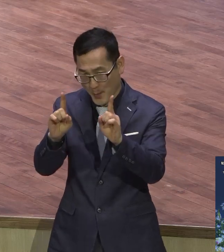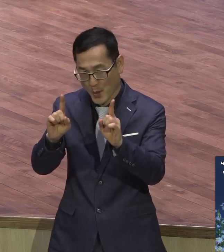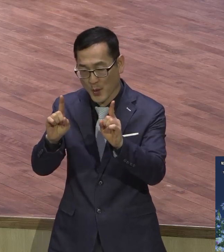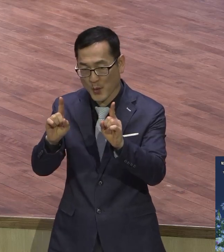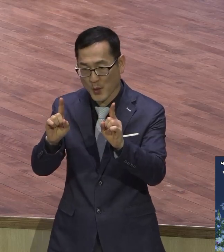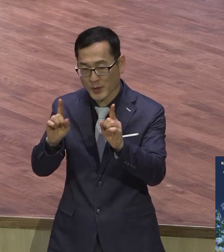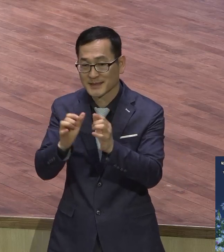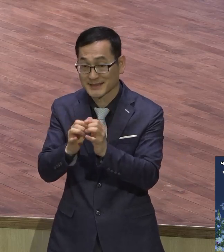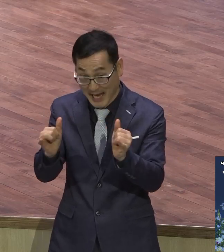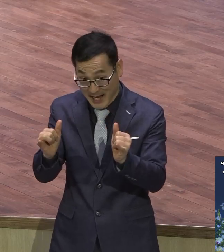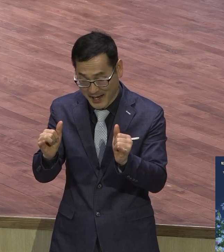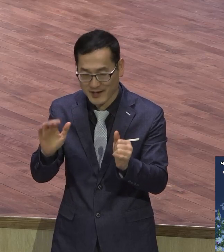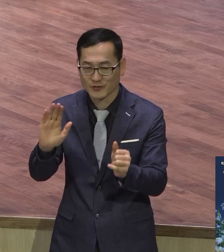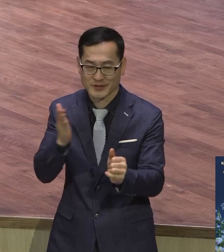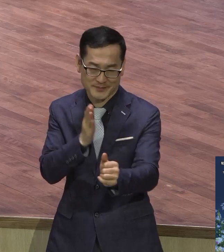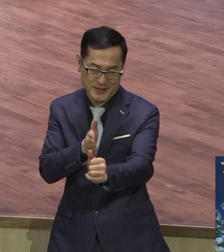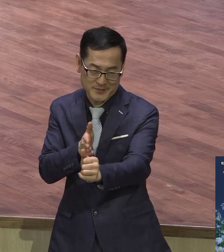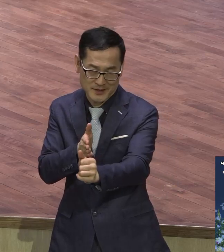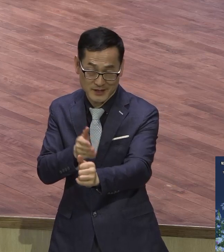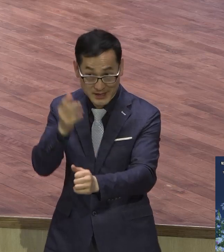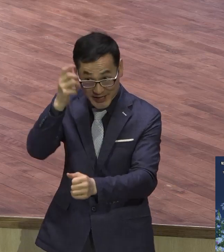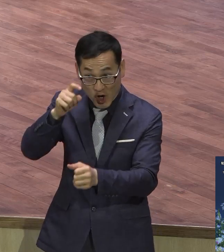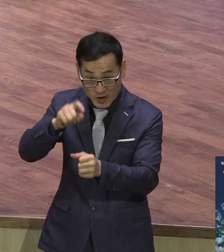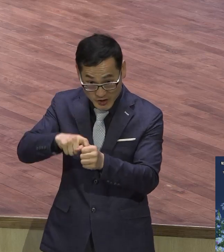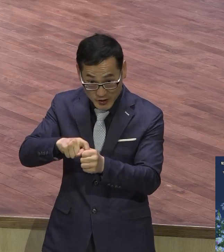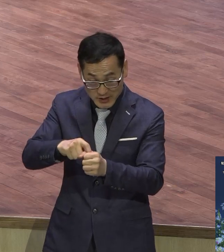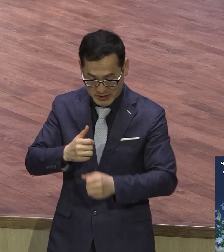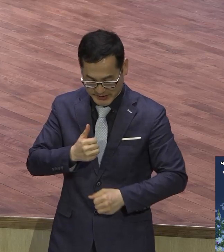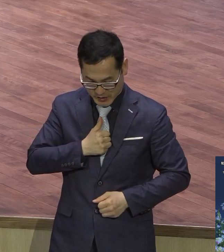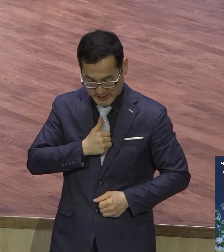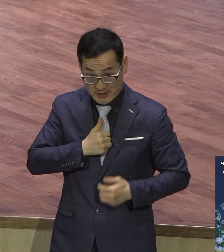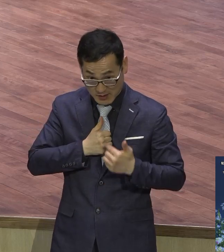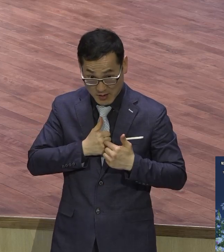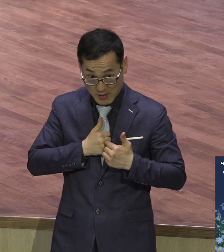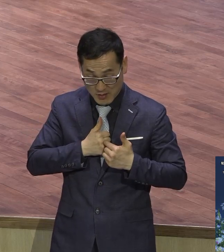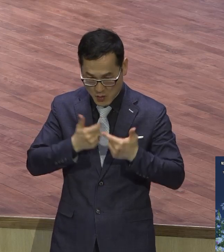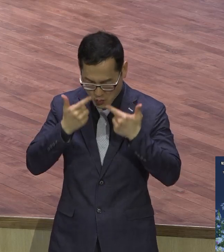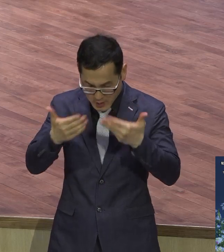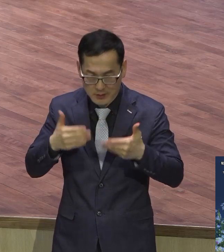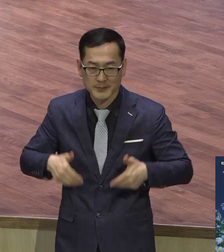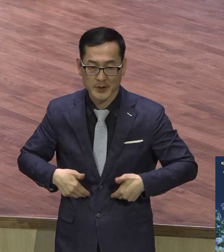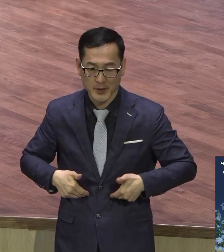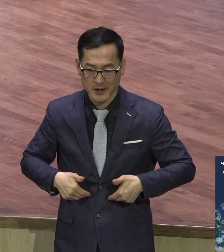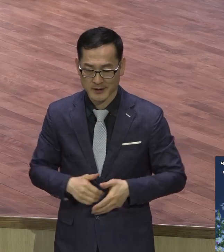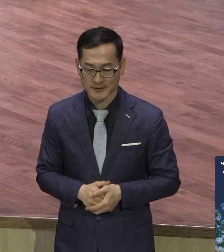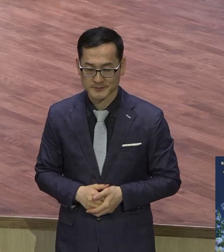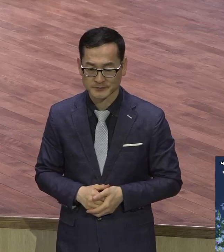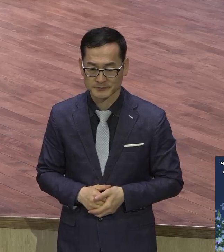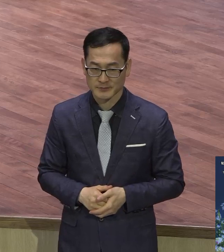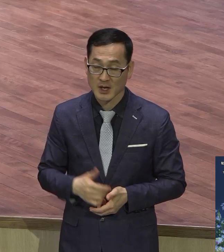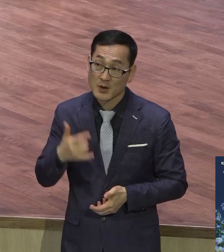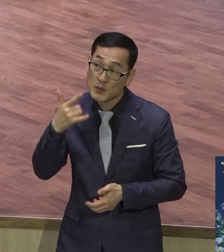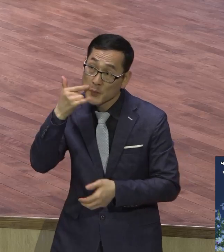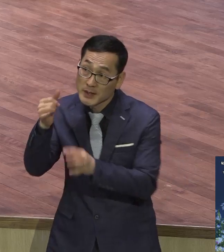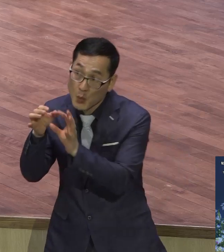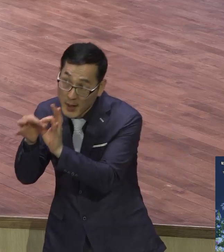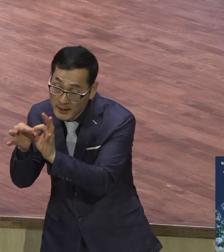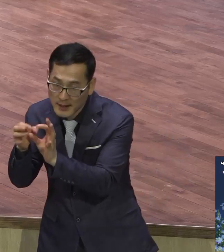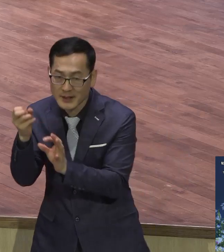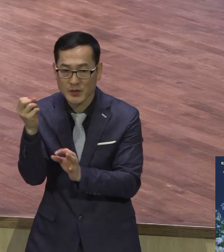바랍니다. 보금적 관계. 영적인 정체성이 분명해야 돼요. 비단 부모님과 관계뿐만 아니라